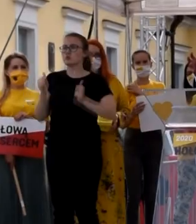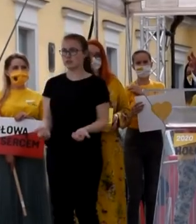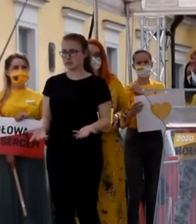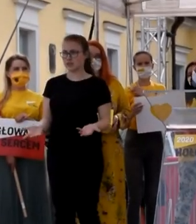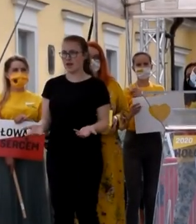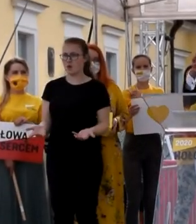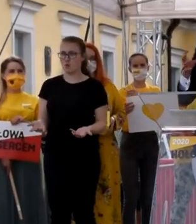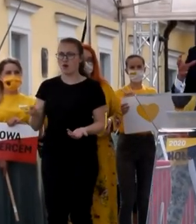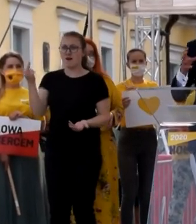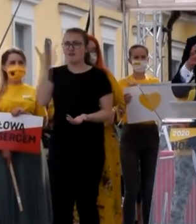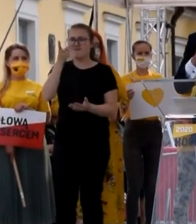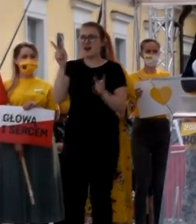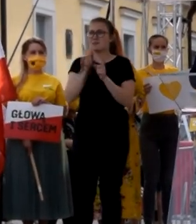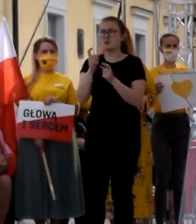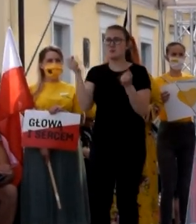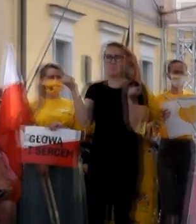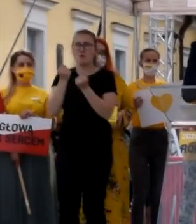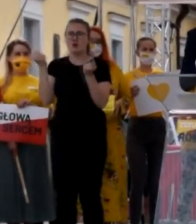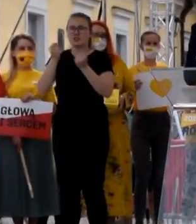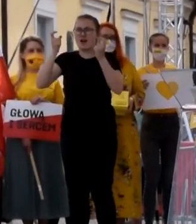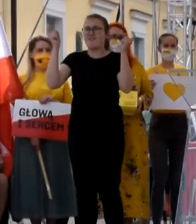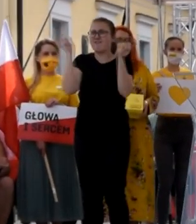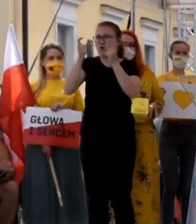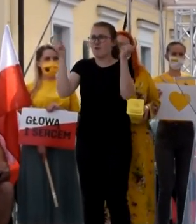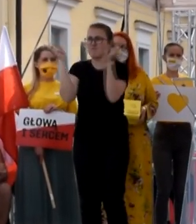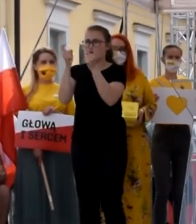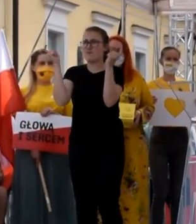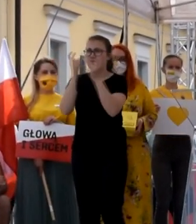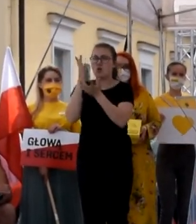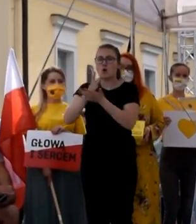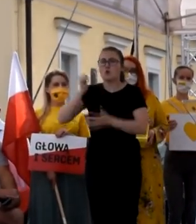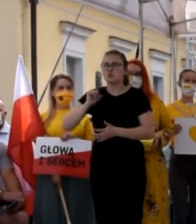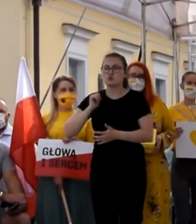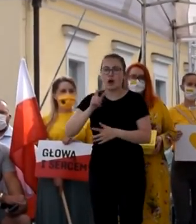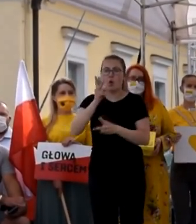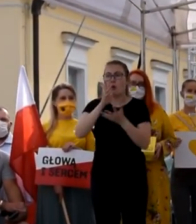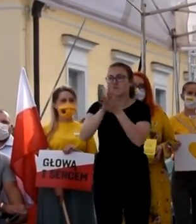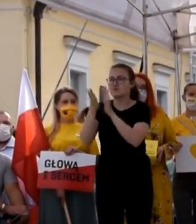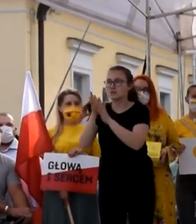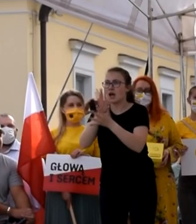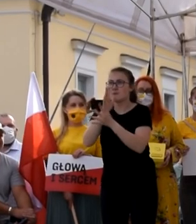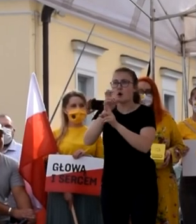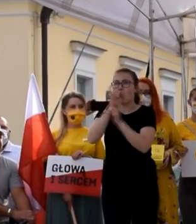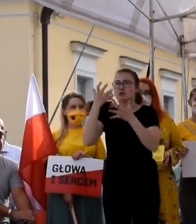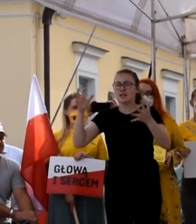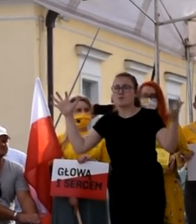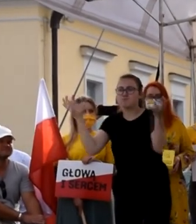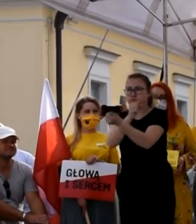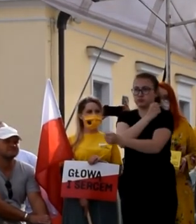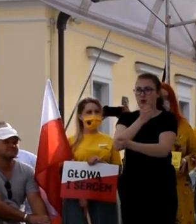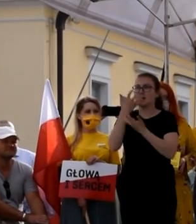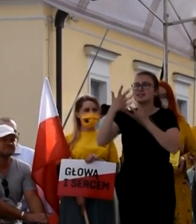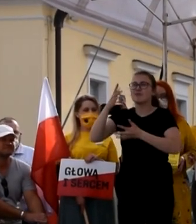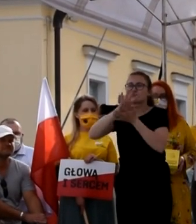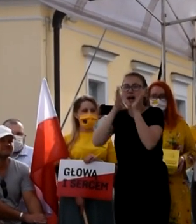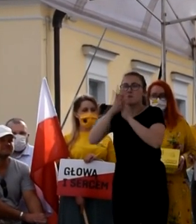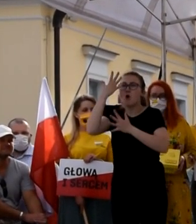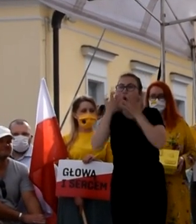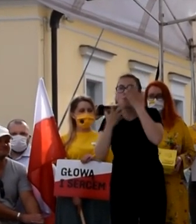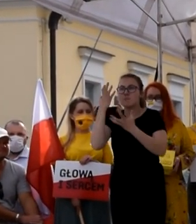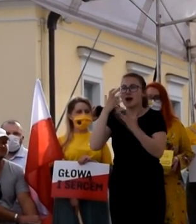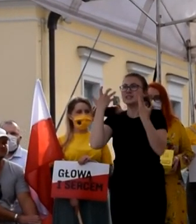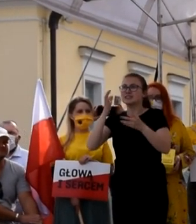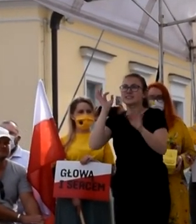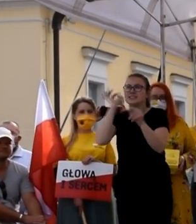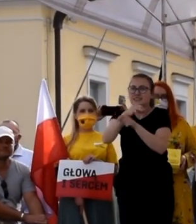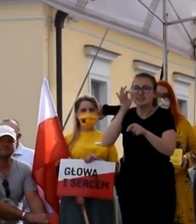jak taka patologiczna relacja, która tylko czeka na siebie, żeby znów rzucić się sobie do gardeł, żeby móc się obrażać, żeby móc się obrzucać tym